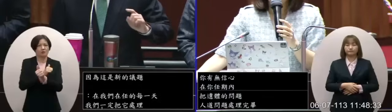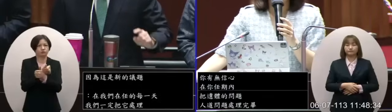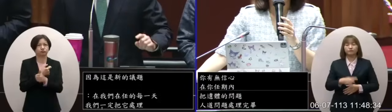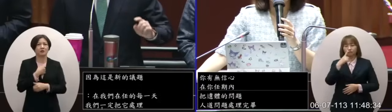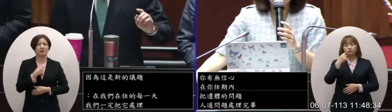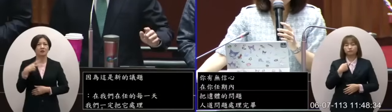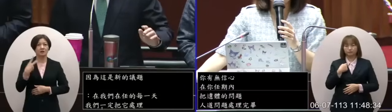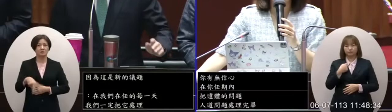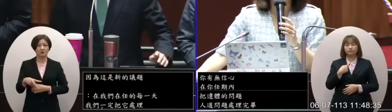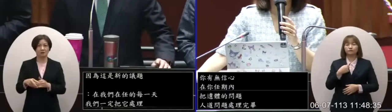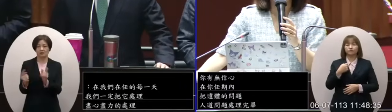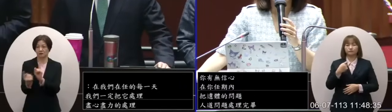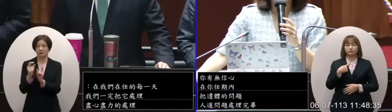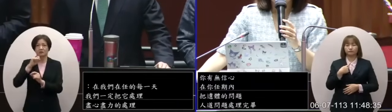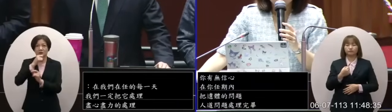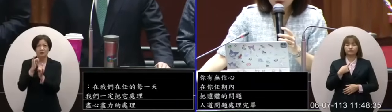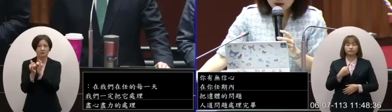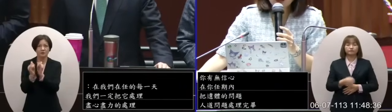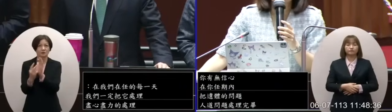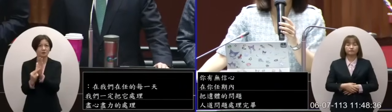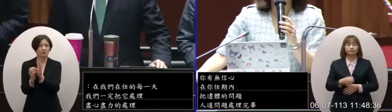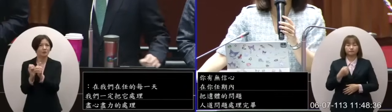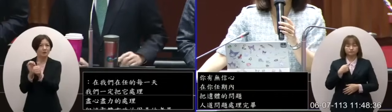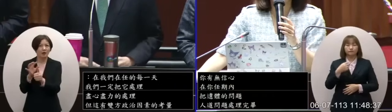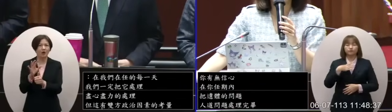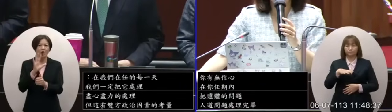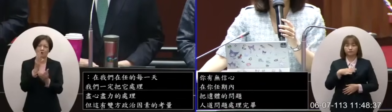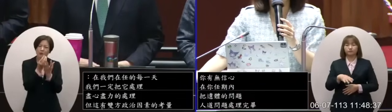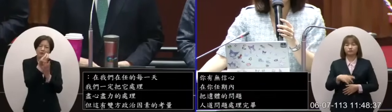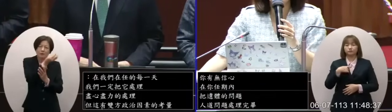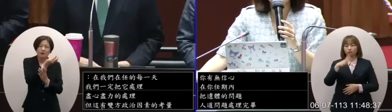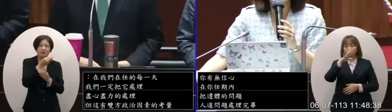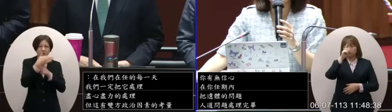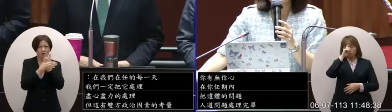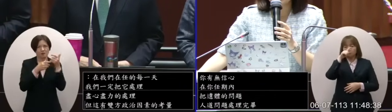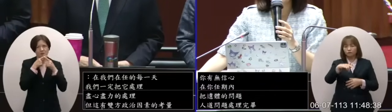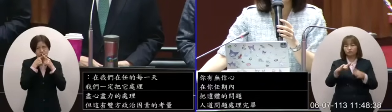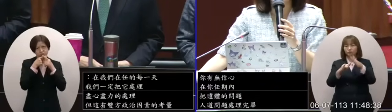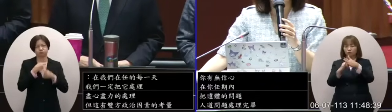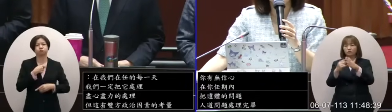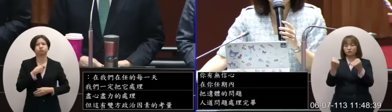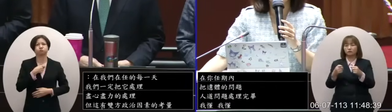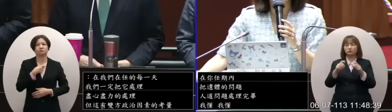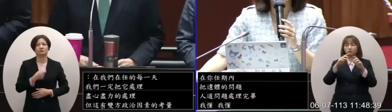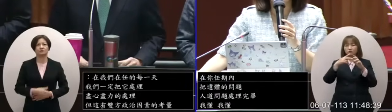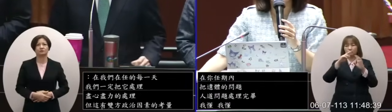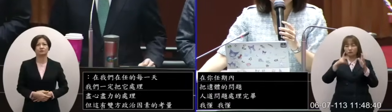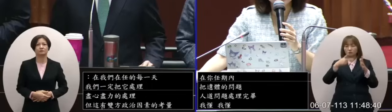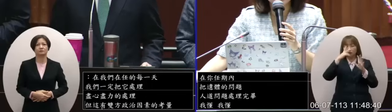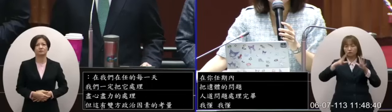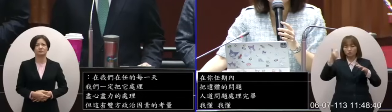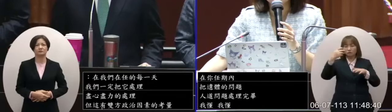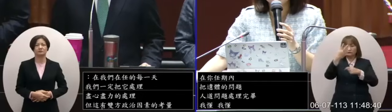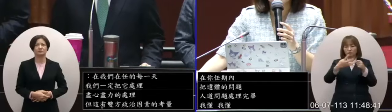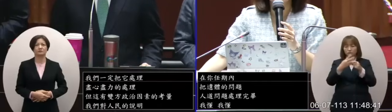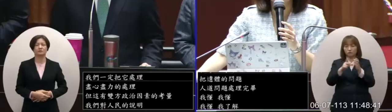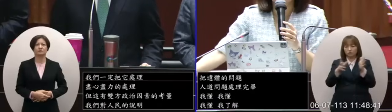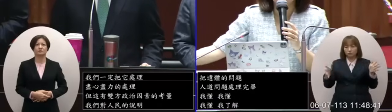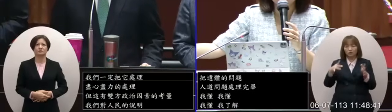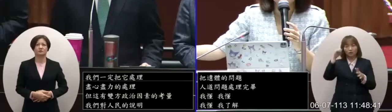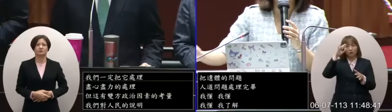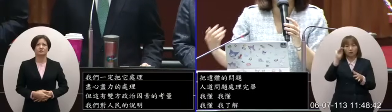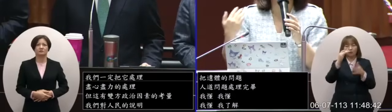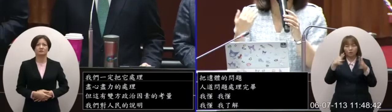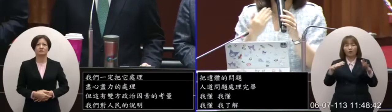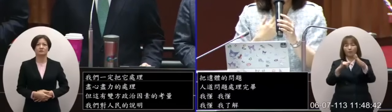说明也有一些必须没有办法那么公开。 我懂，我了解，但我不希望遗体在赖清德上任的四年之间